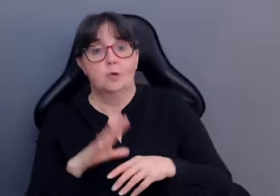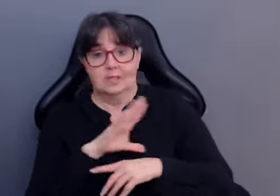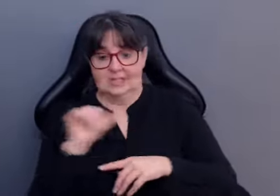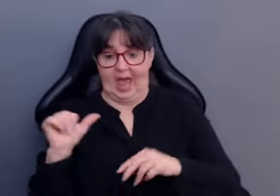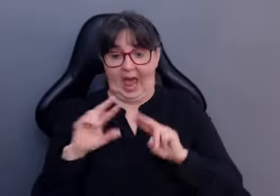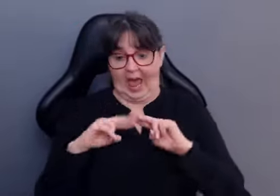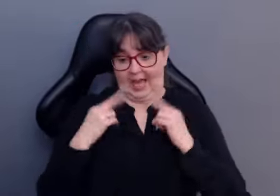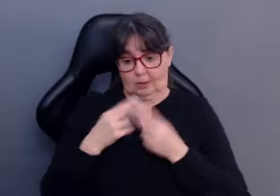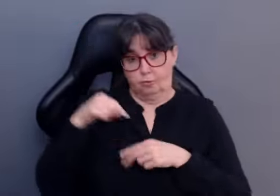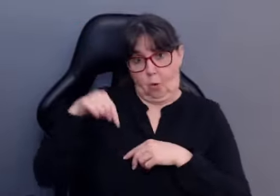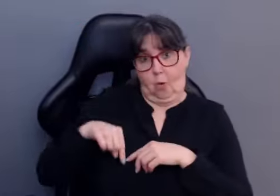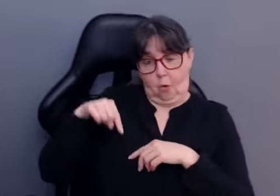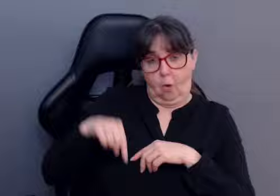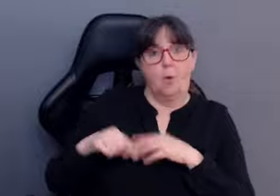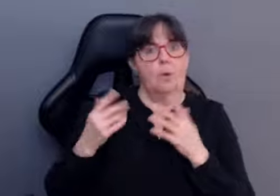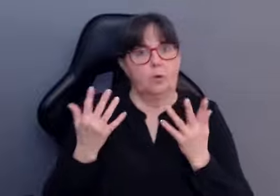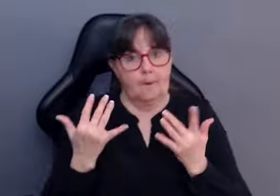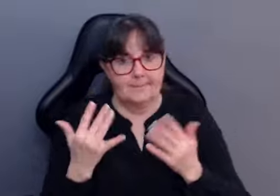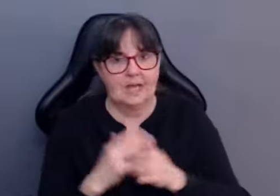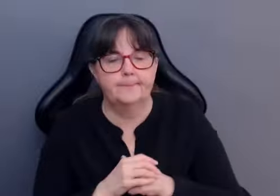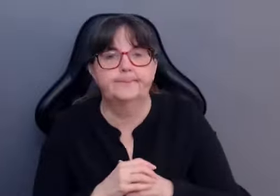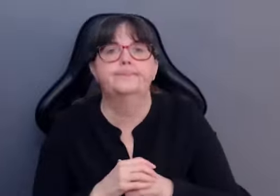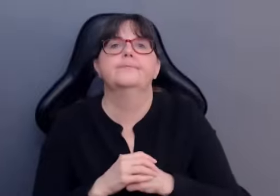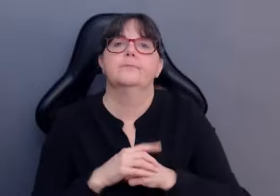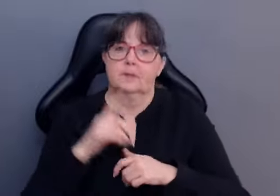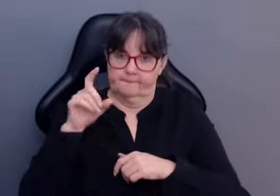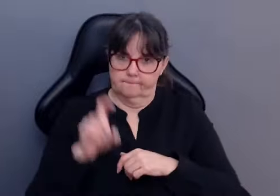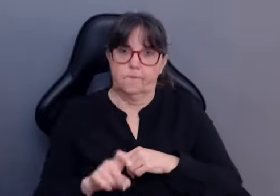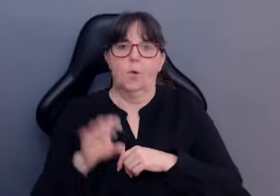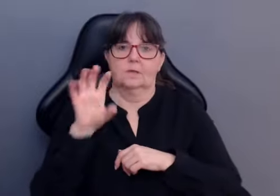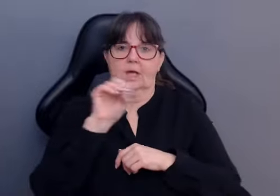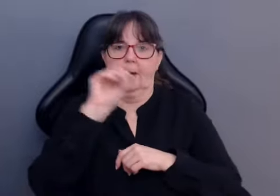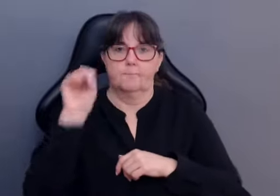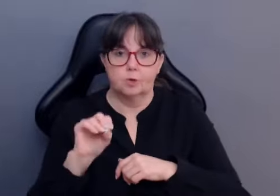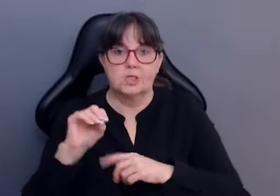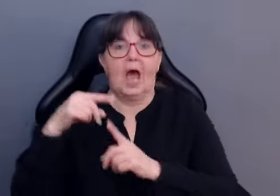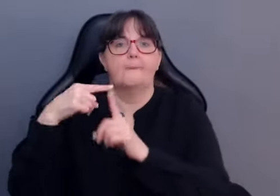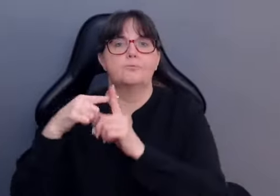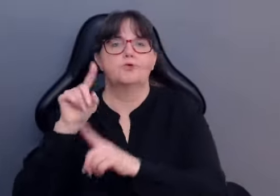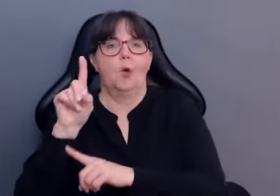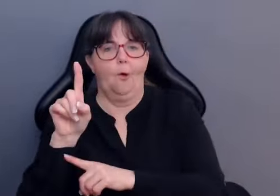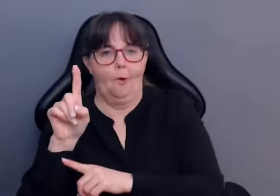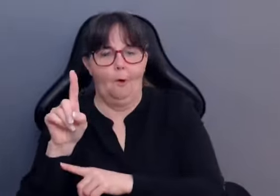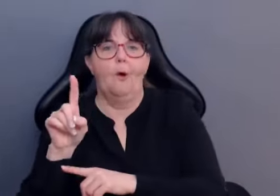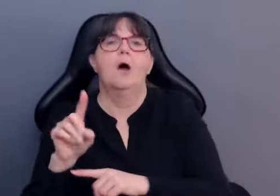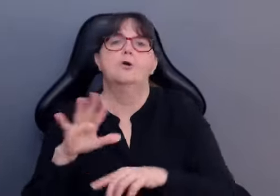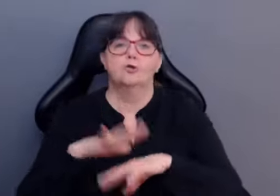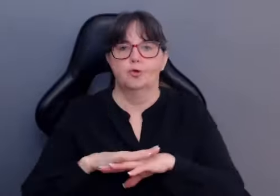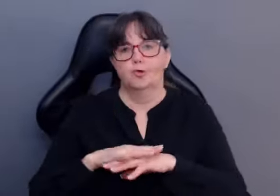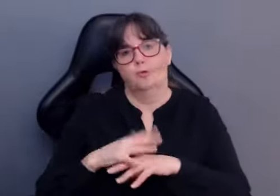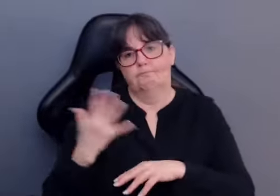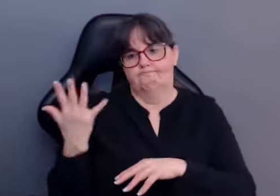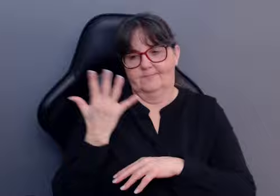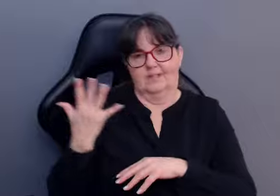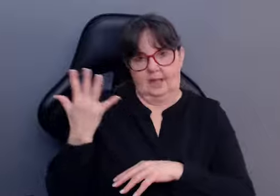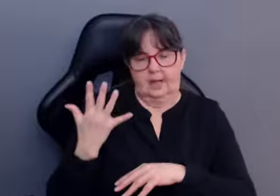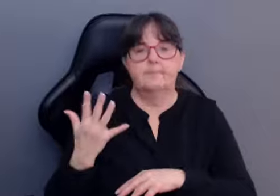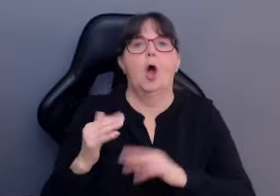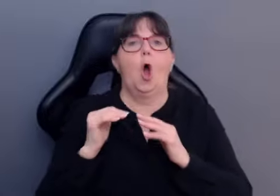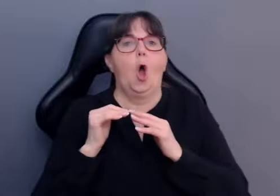conseil d'administration est fixé à 50% plus 1 des postes. Le quorum doit